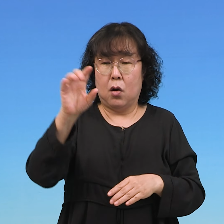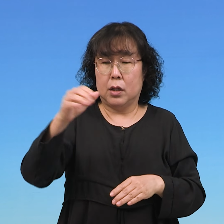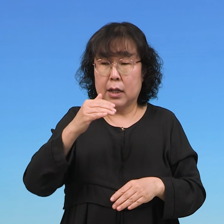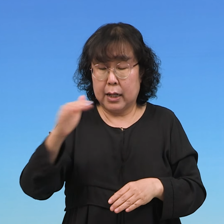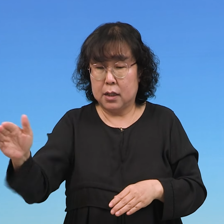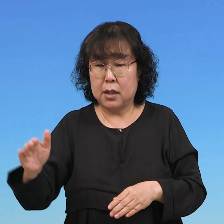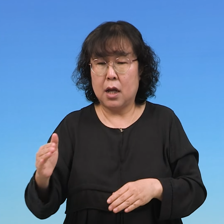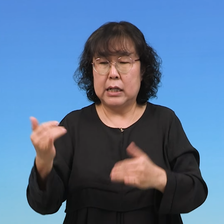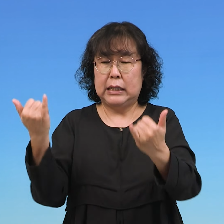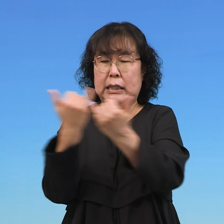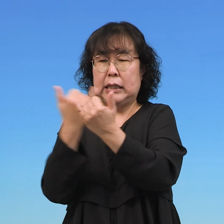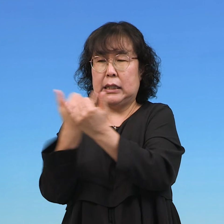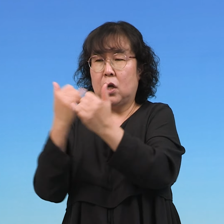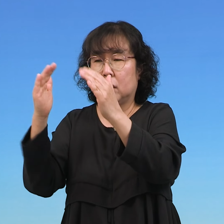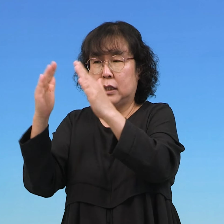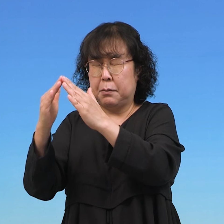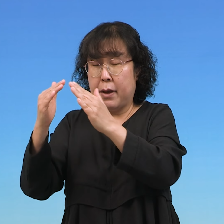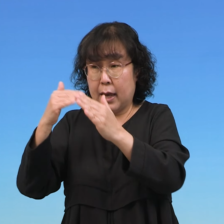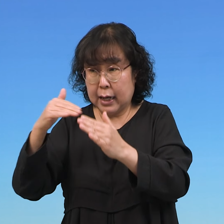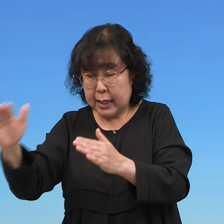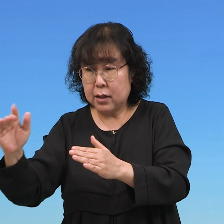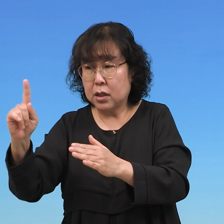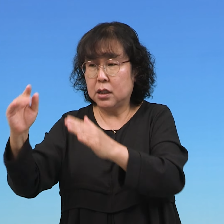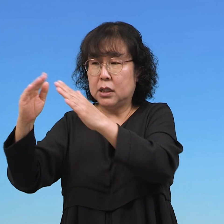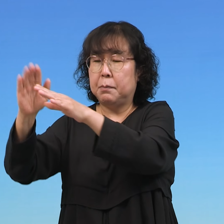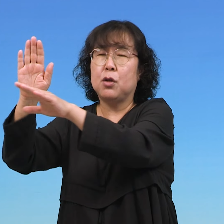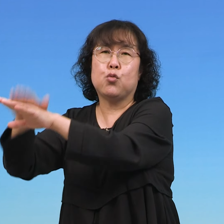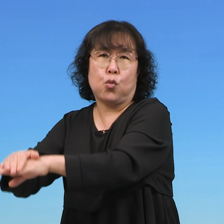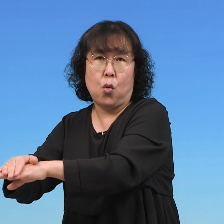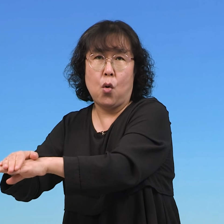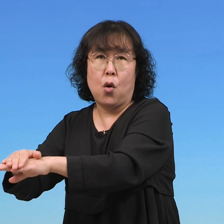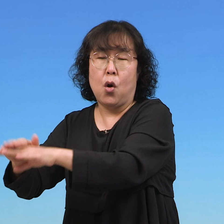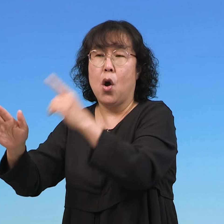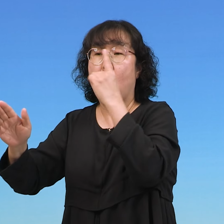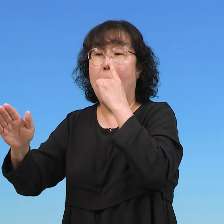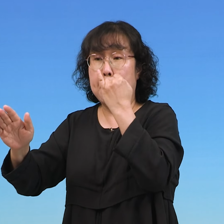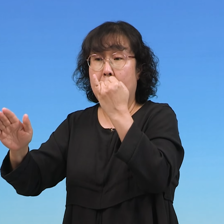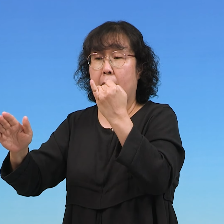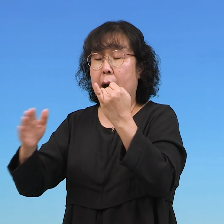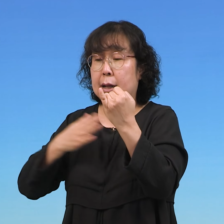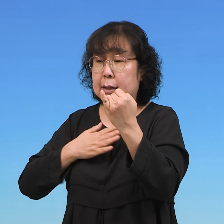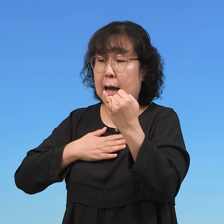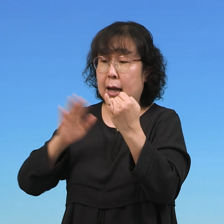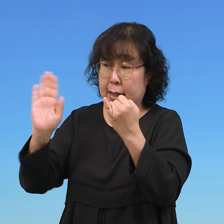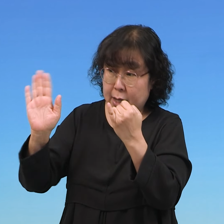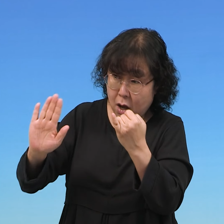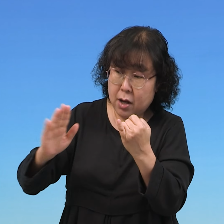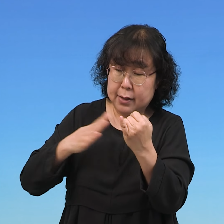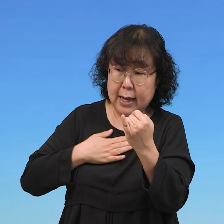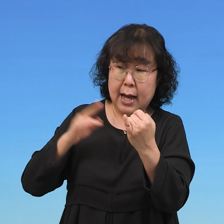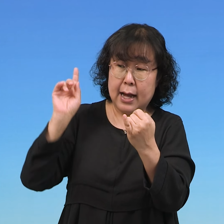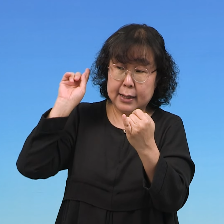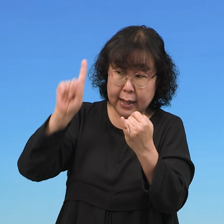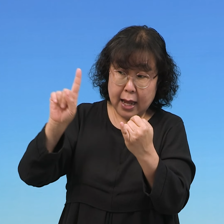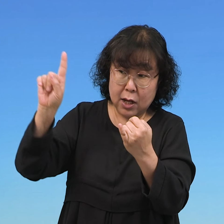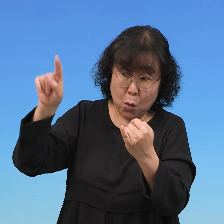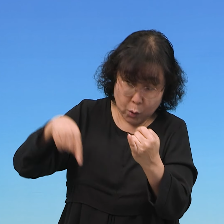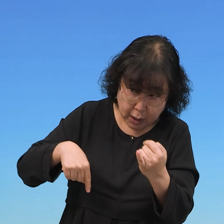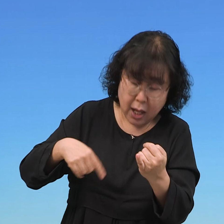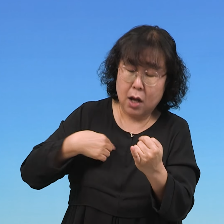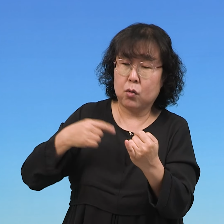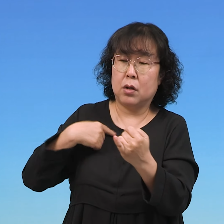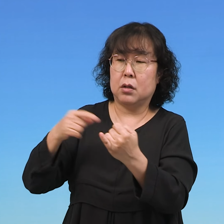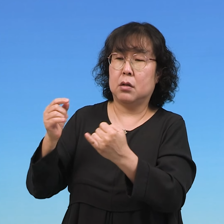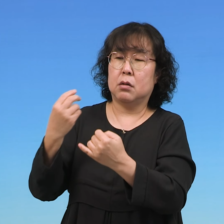먼 친척집에 가시더래요. 그리고 이 아이를 그 집에 데려다 놓고는 엄마가 내일 데리러 올게, 그렇게 하고는